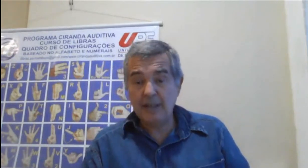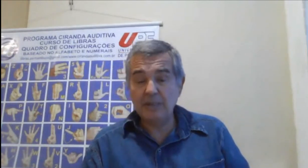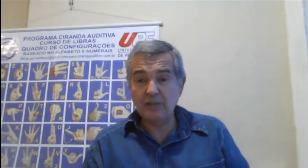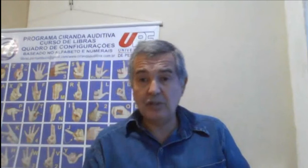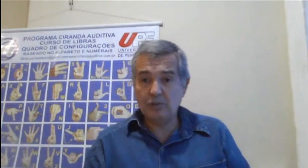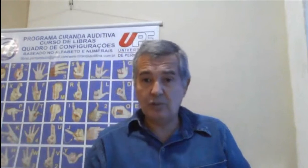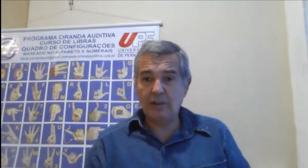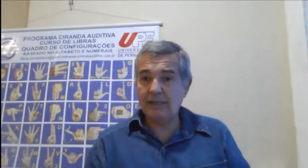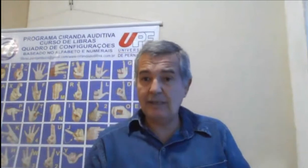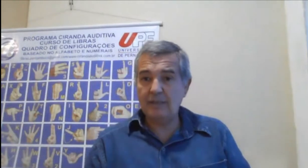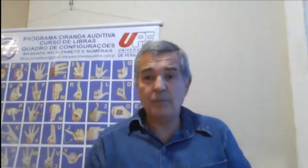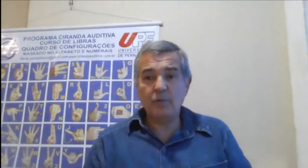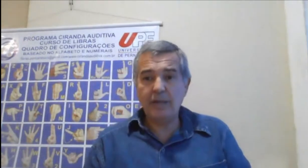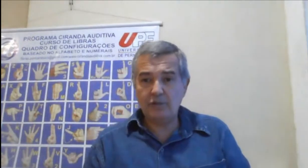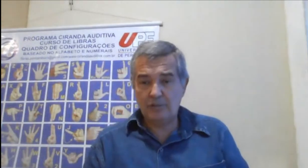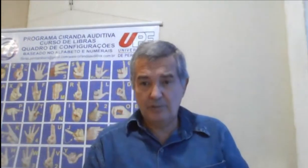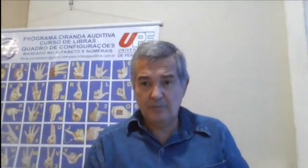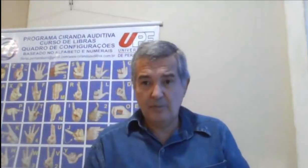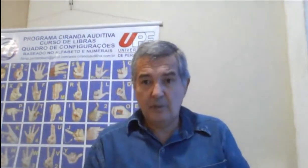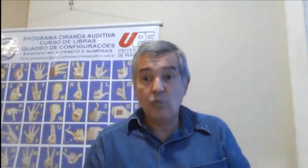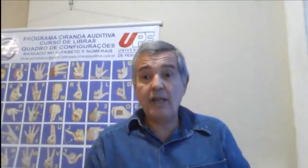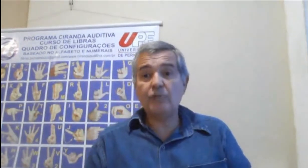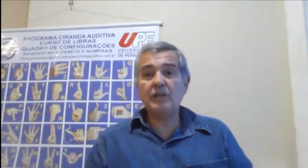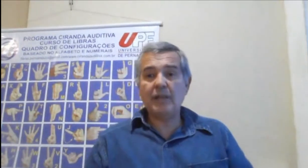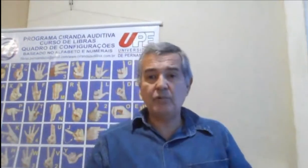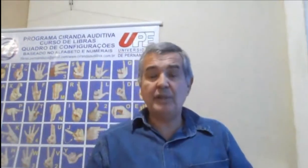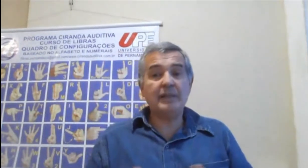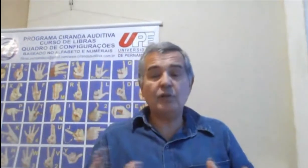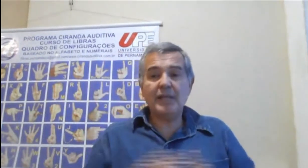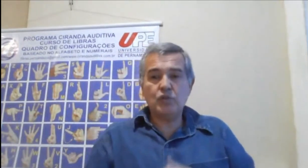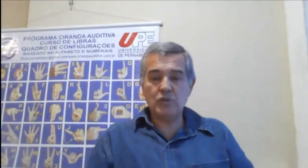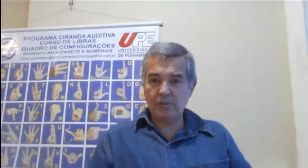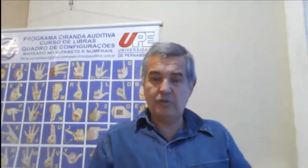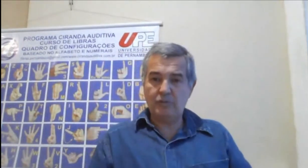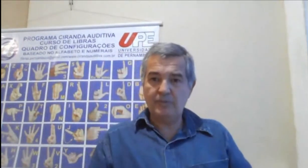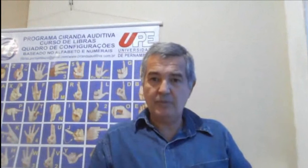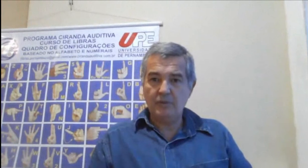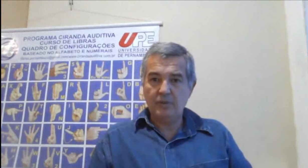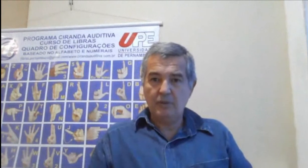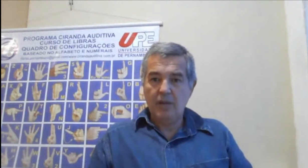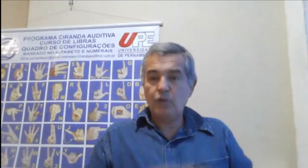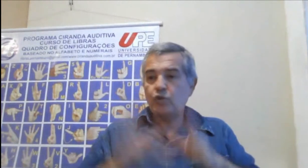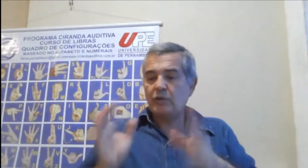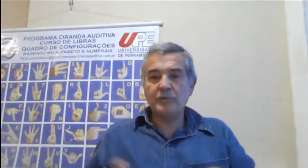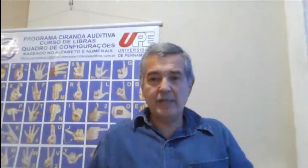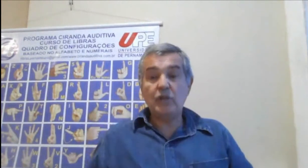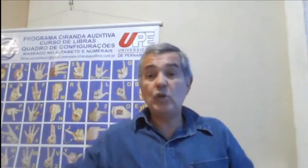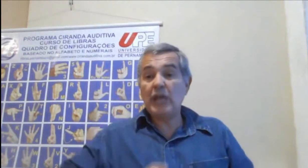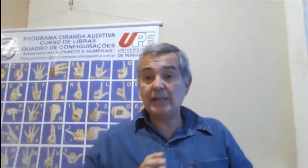e mantida e controlada por um gueto. Um gueto de tá onde? Está dentro da comunidade surda, pronto. É o surdo da comunidade, e ainda